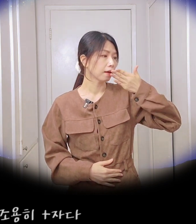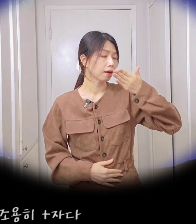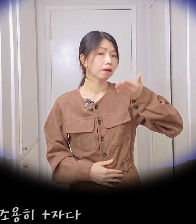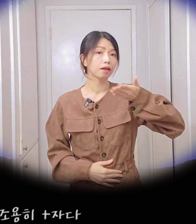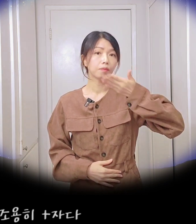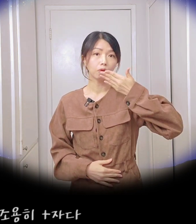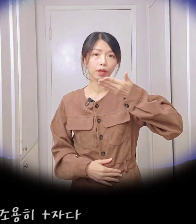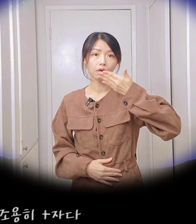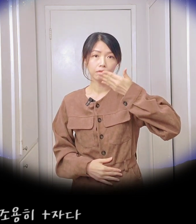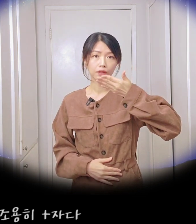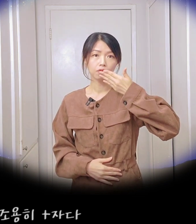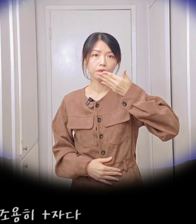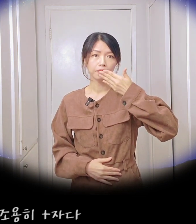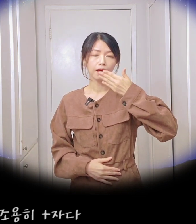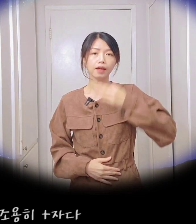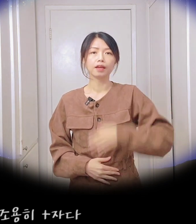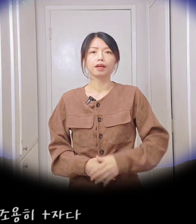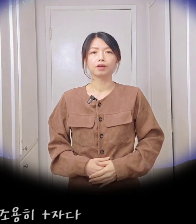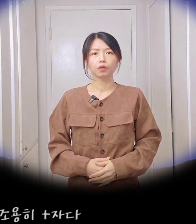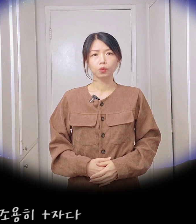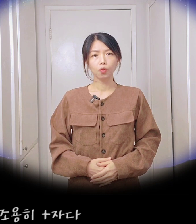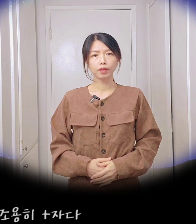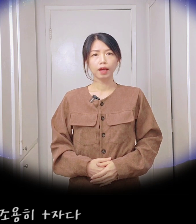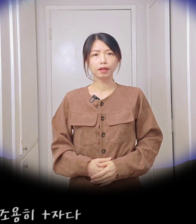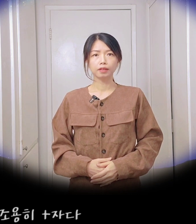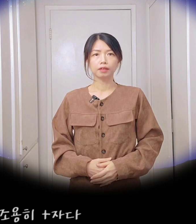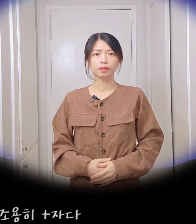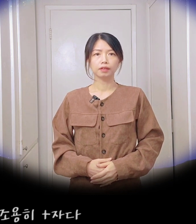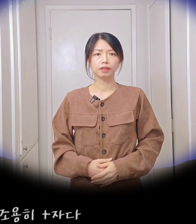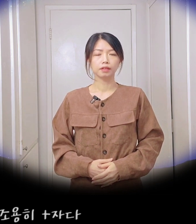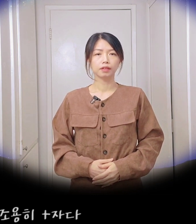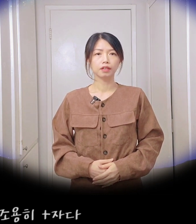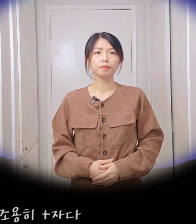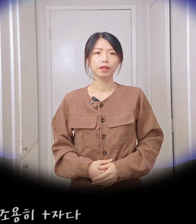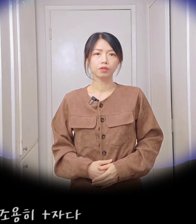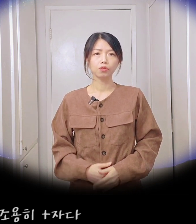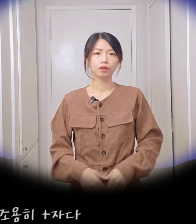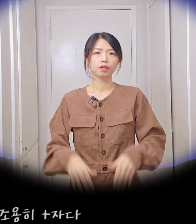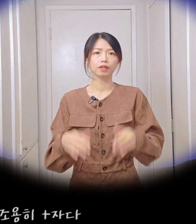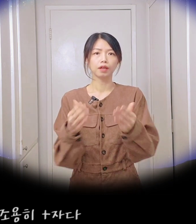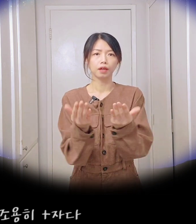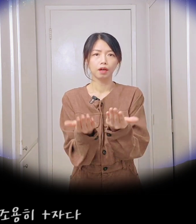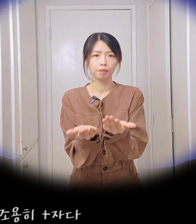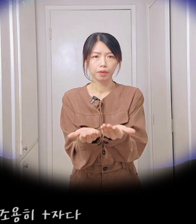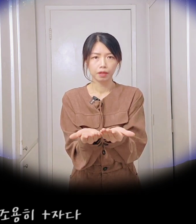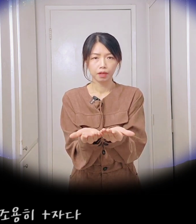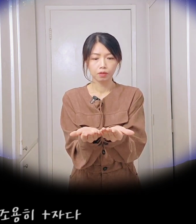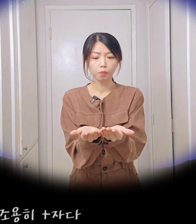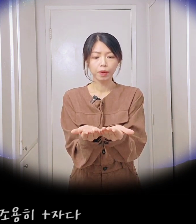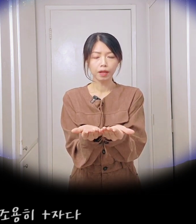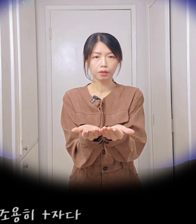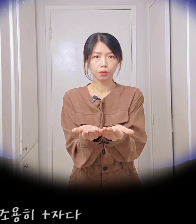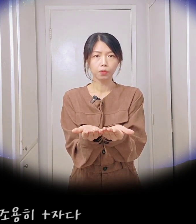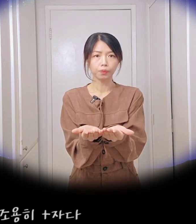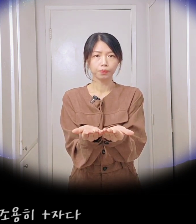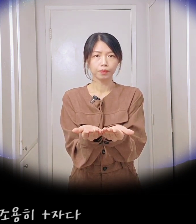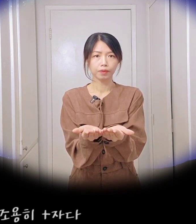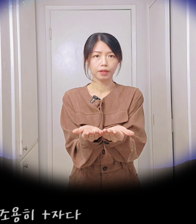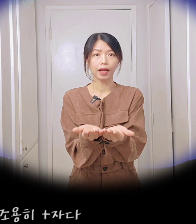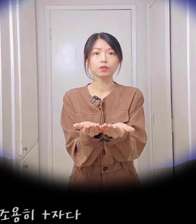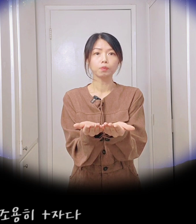먹다. 먹다라고 한 뜻의 수어입니다. 그리고 통이나 그릇을 의미하는 수어는 이렇게